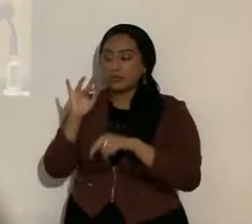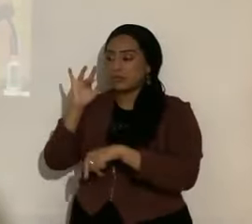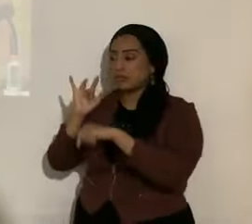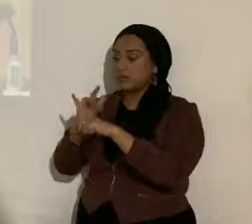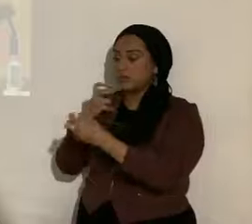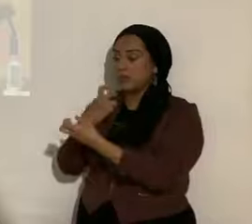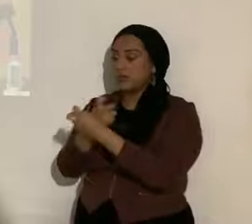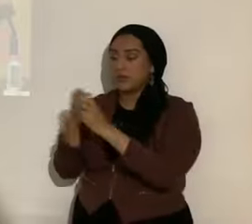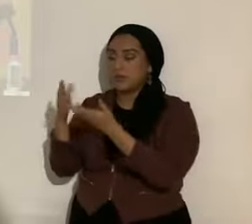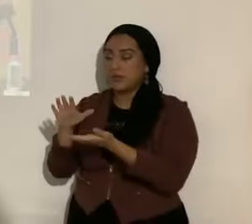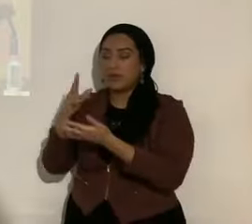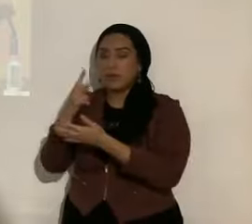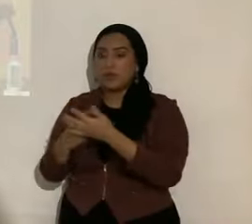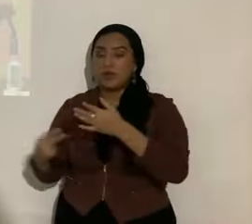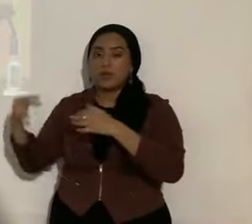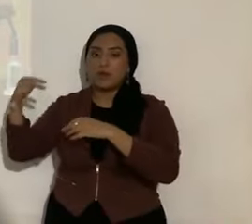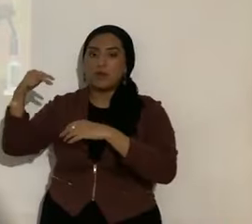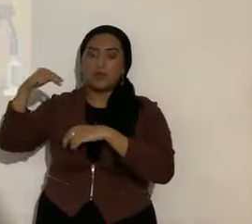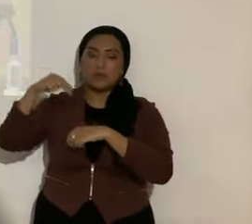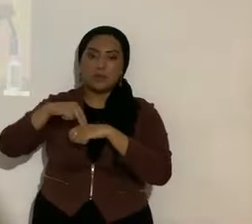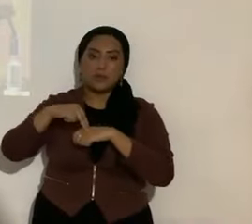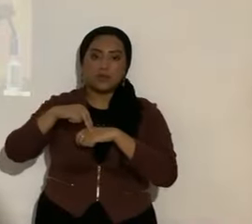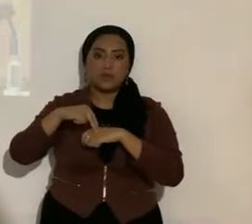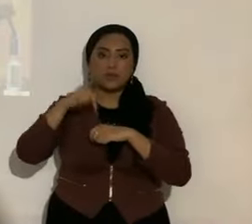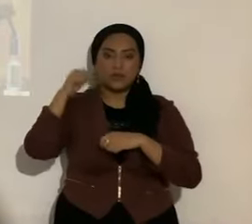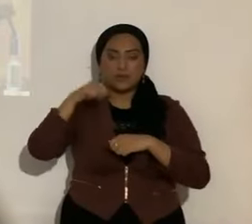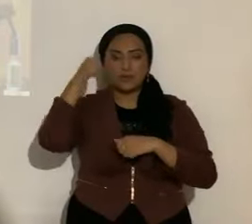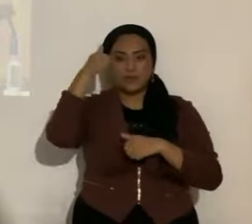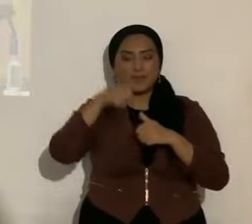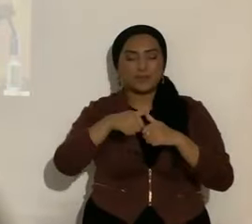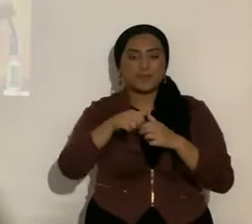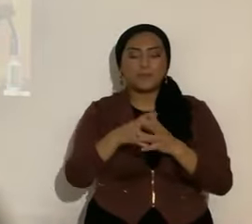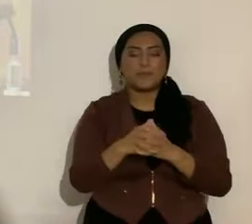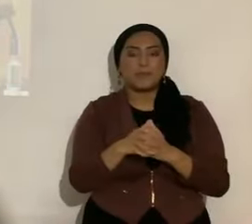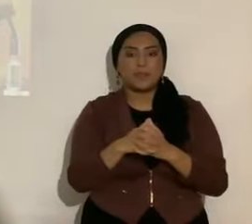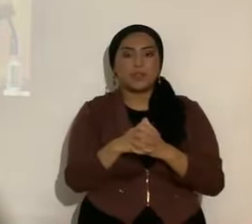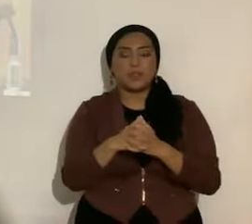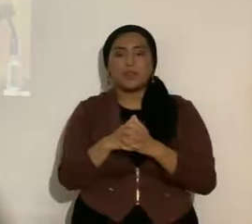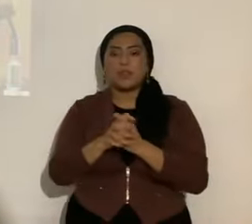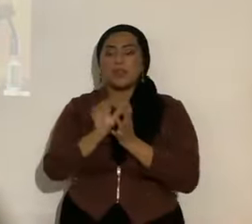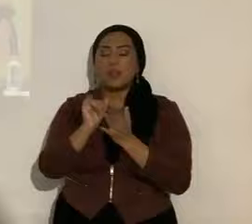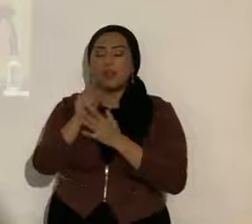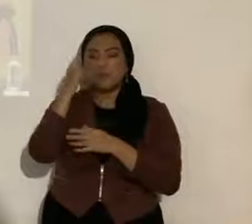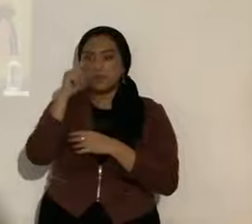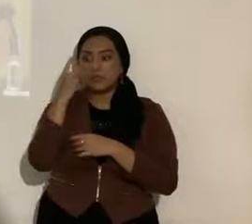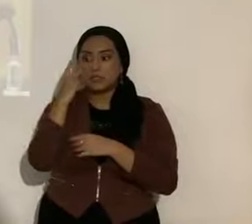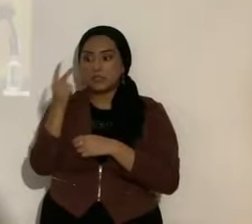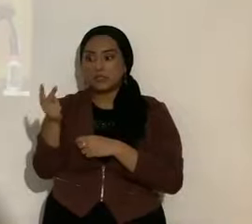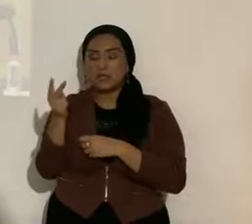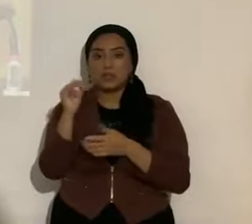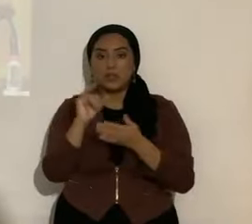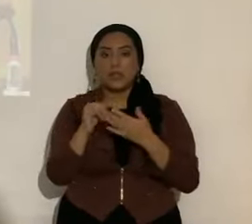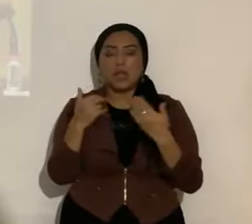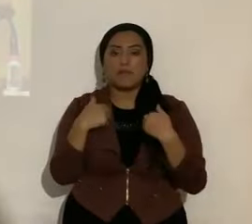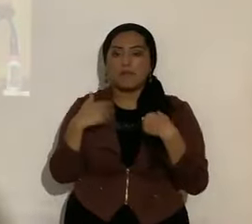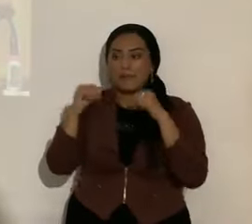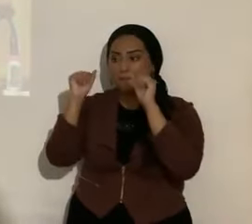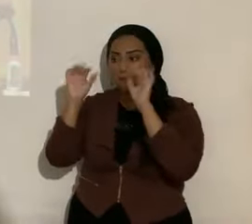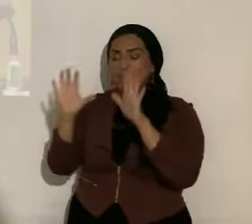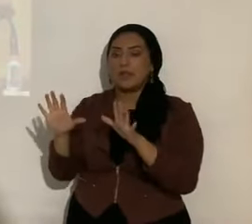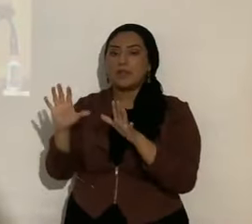un muerto resucitó, ¿sí se acuerdan? Pero eso es para que se viera que había bendición en